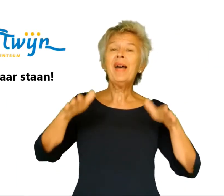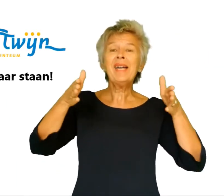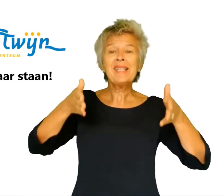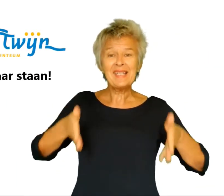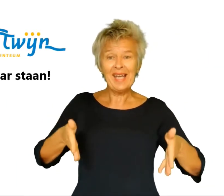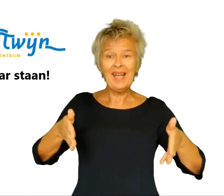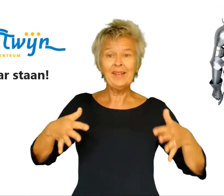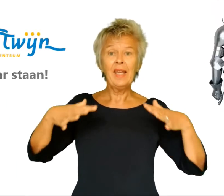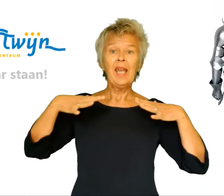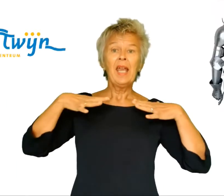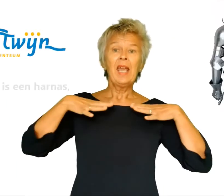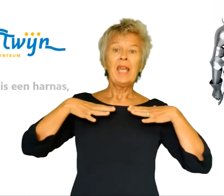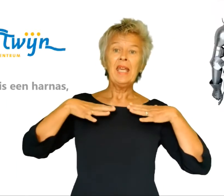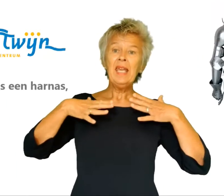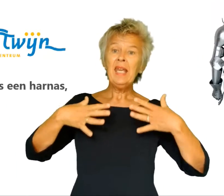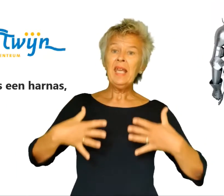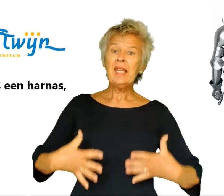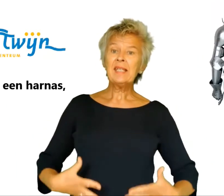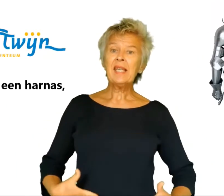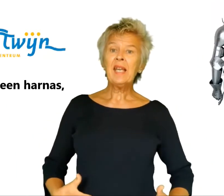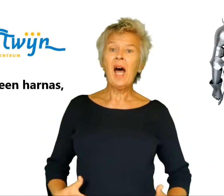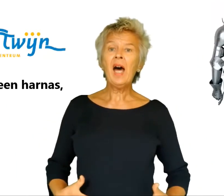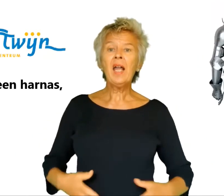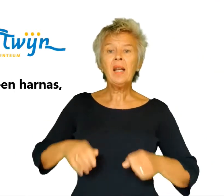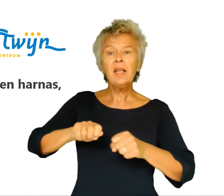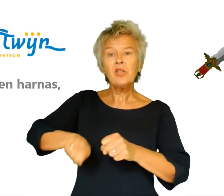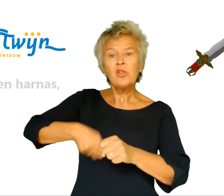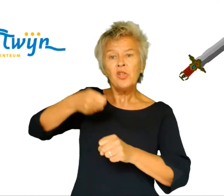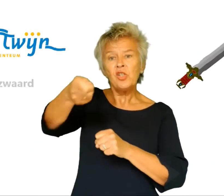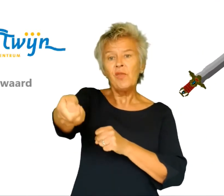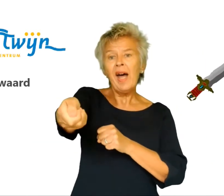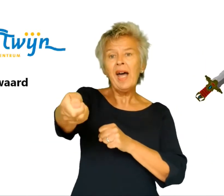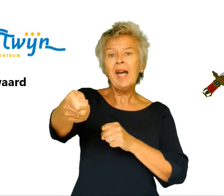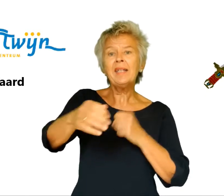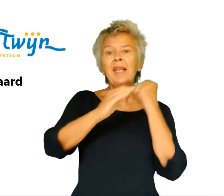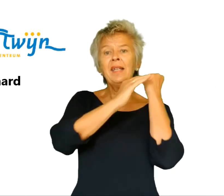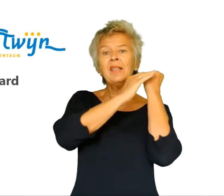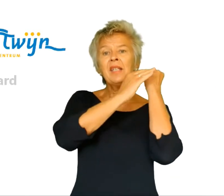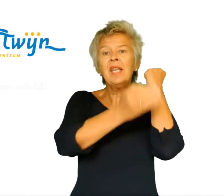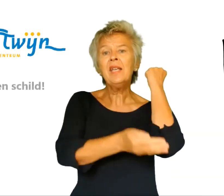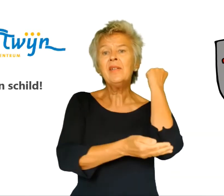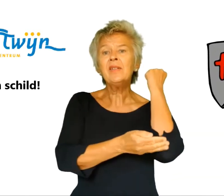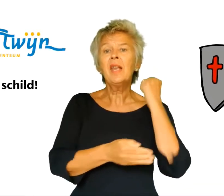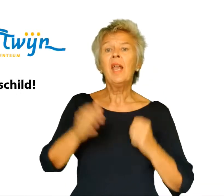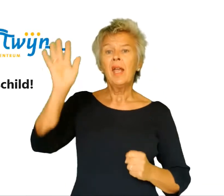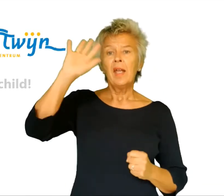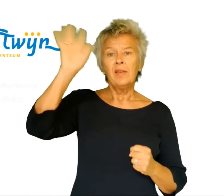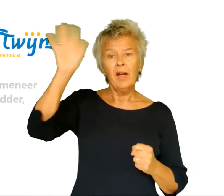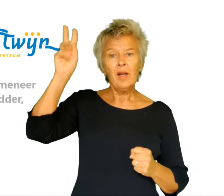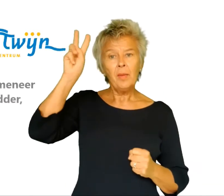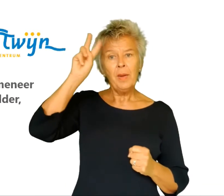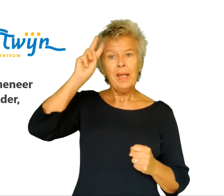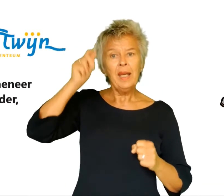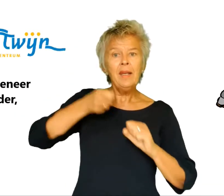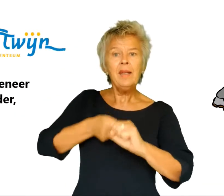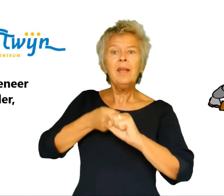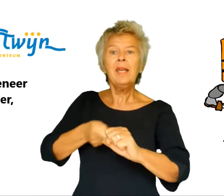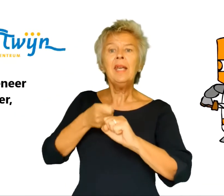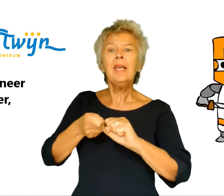maar staan. Hier is een harnas, een zwaard en een schild. Dag meneer de